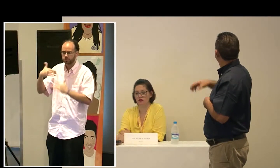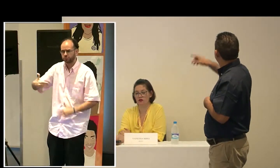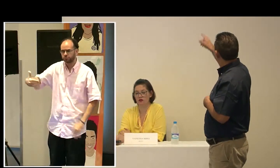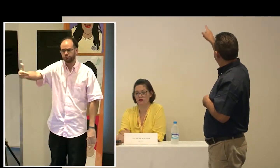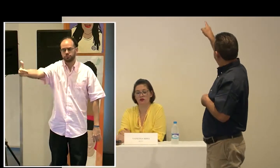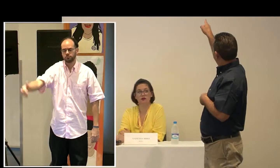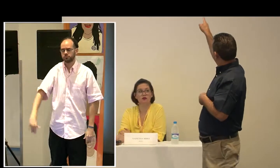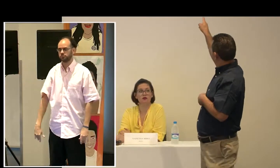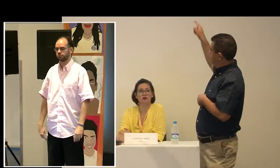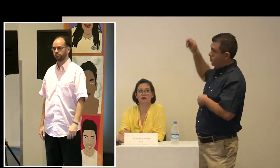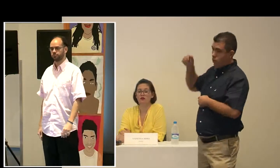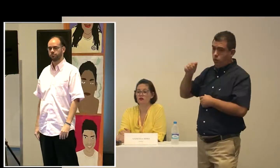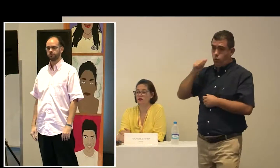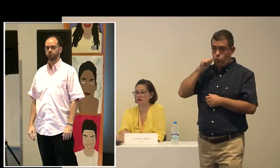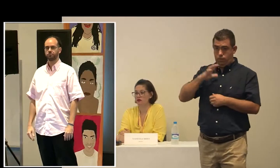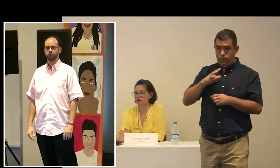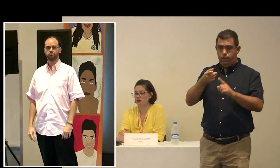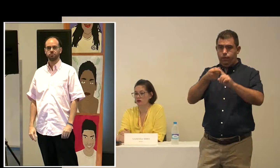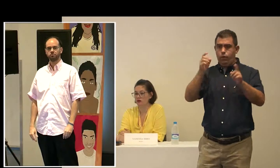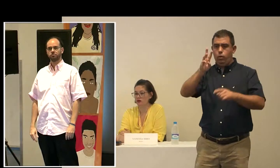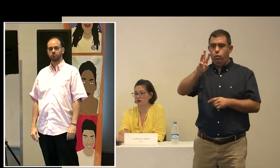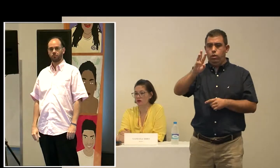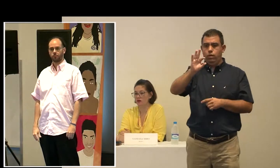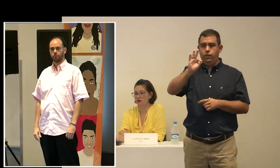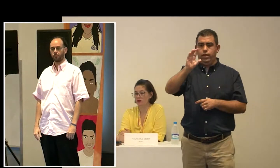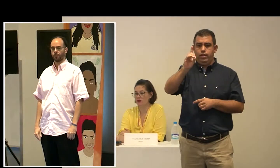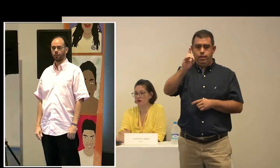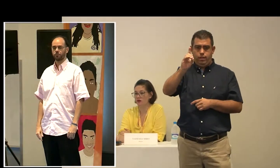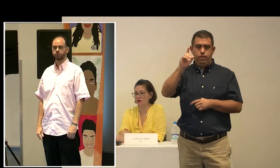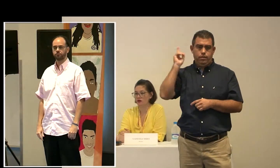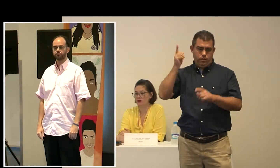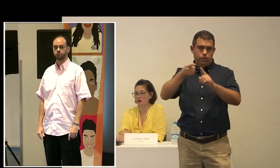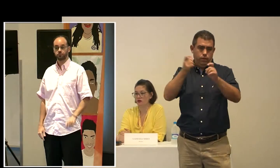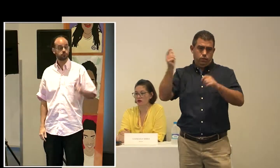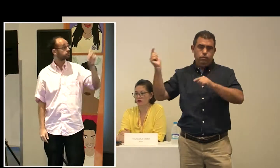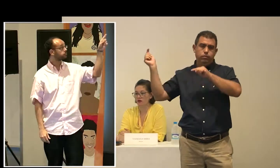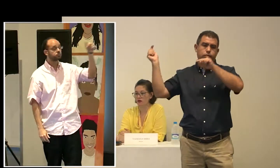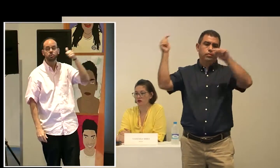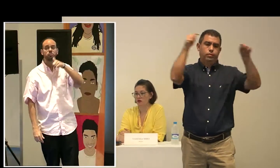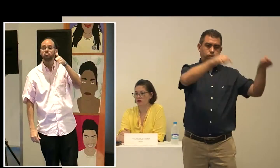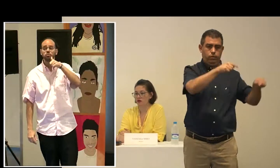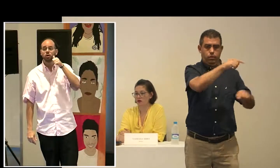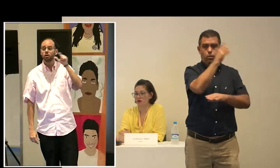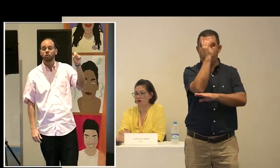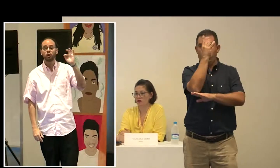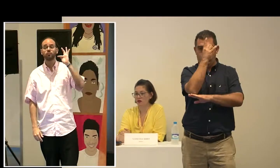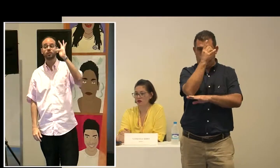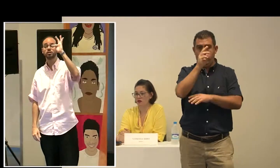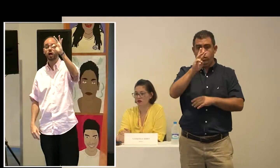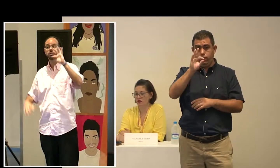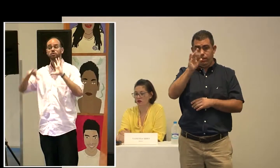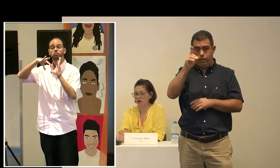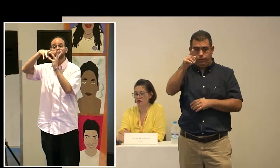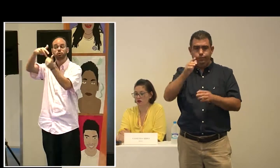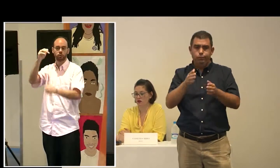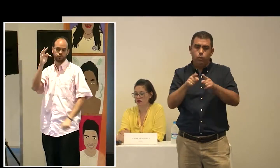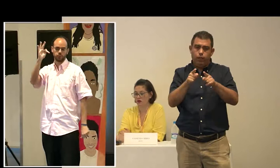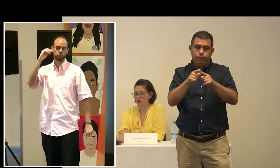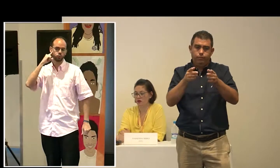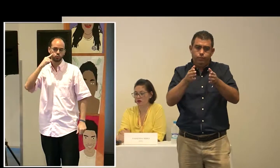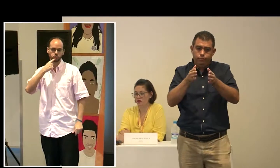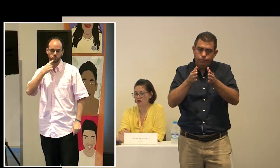sendo produzido, e com essas relações que nós estamos conseguindo construir, a amplitude do nosso trabalho tem aumentado.